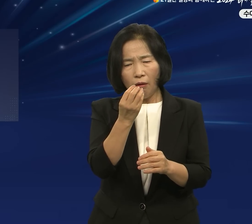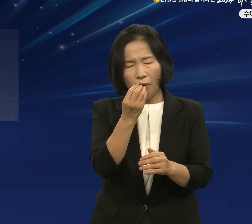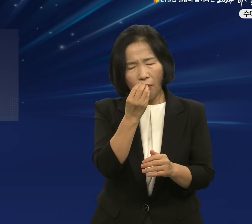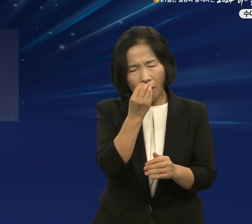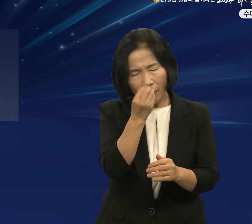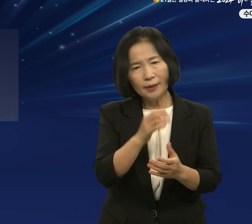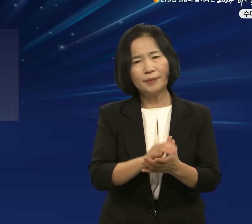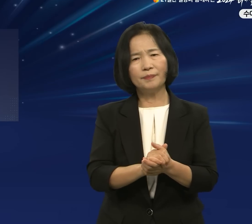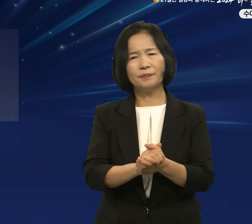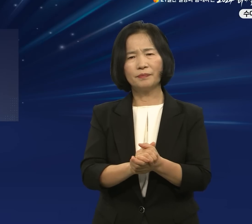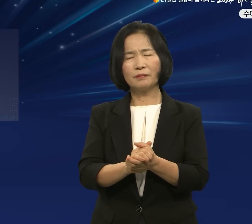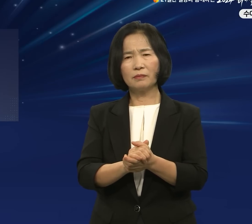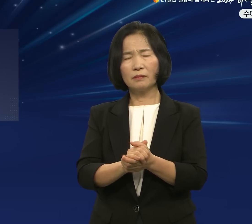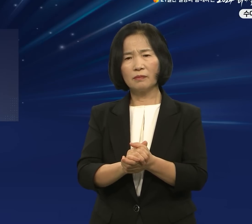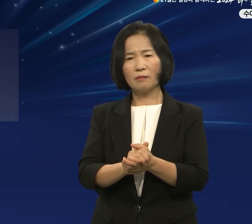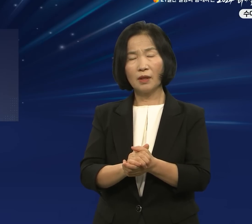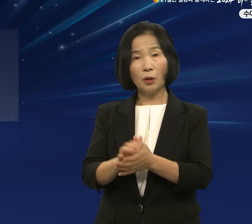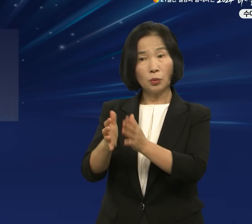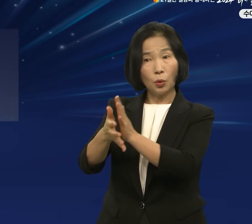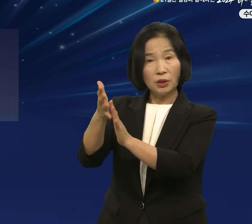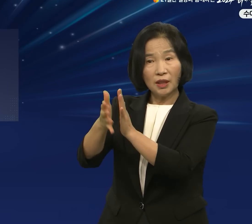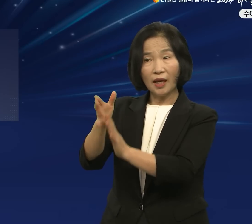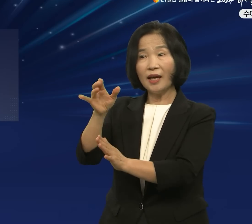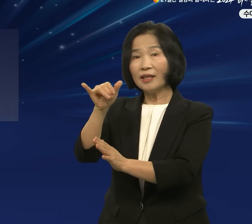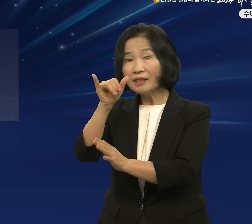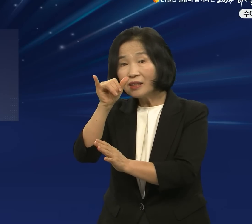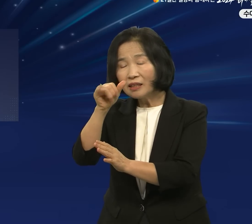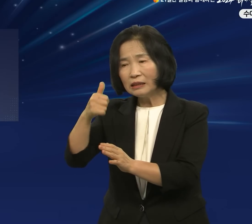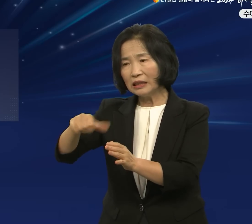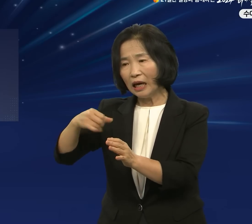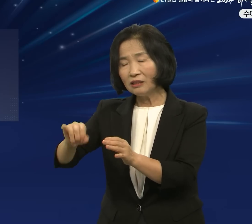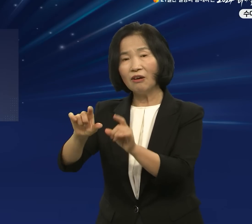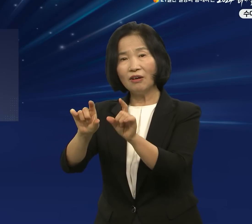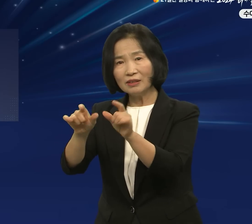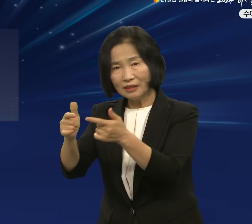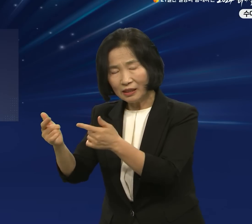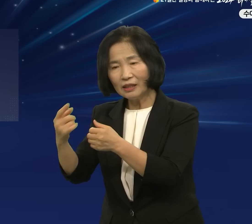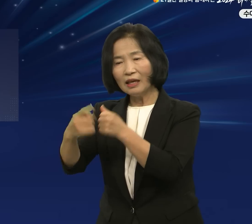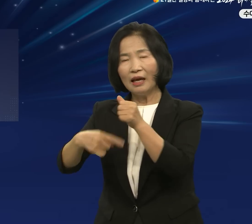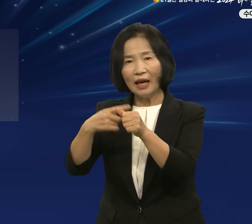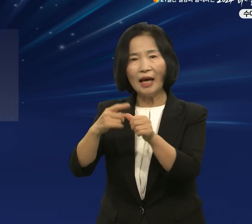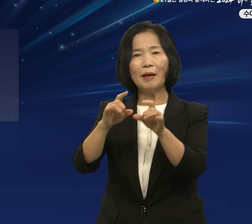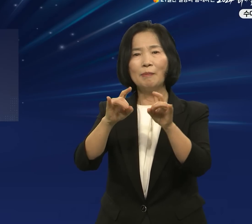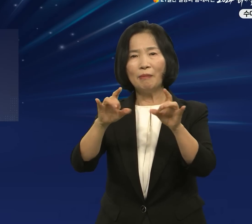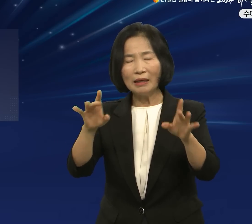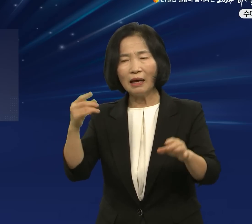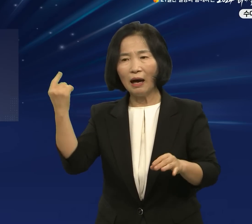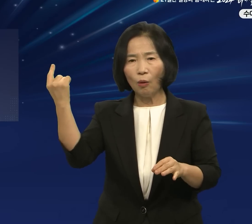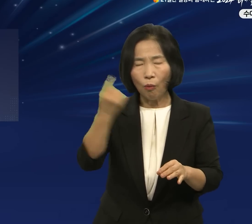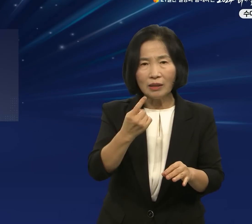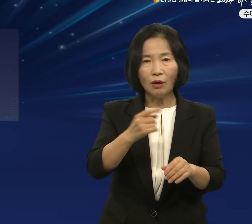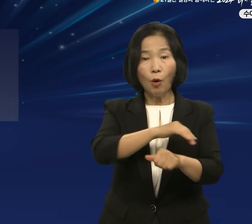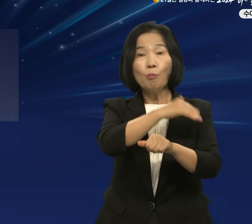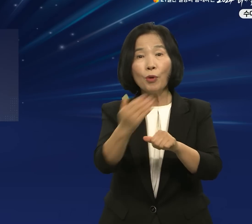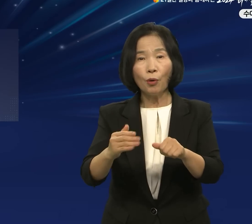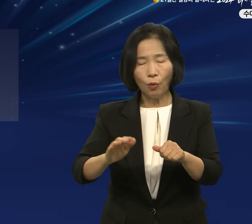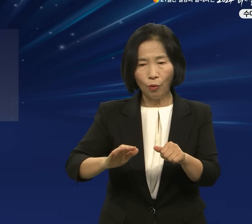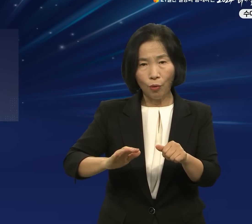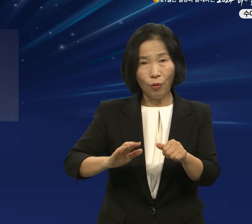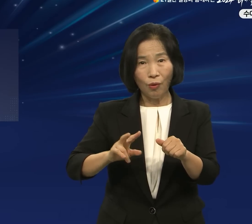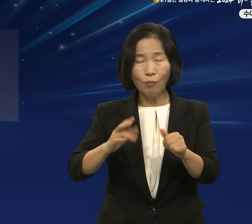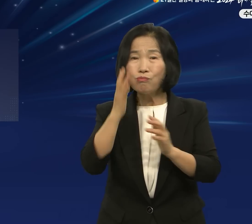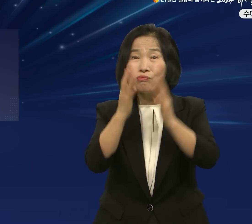도에지 있는 모든 후손들이 해마다 한두 번, 두세 번 내려와서 벌초를 해야 되는데 그 일이